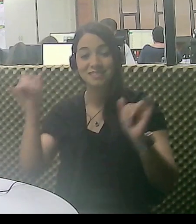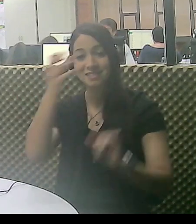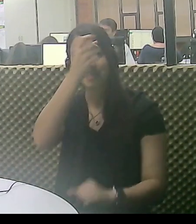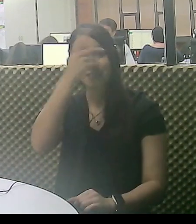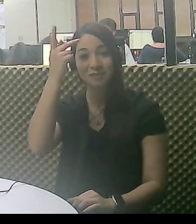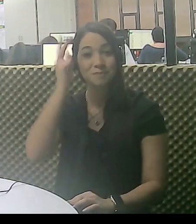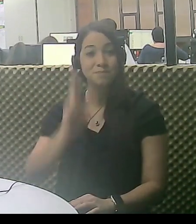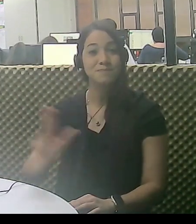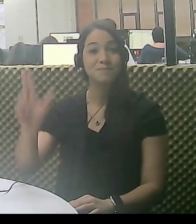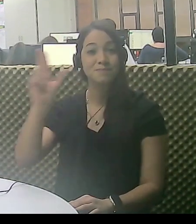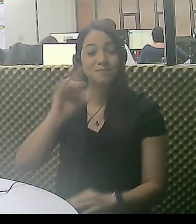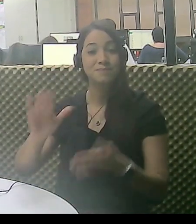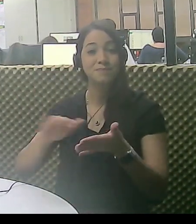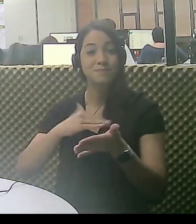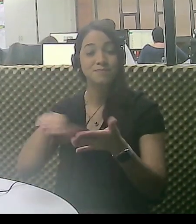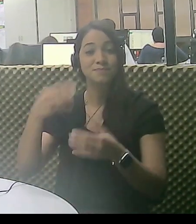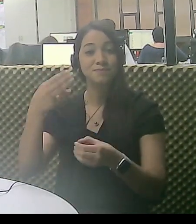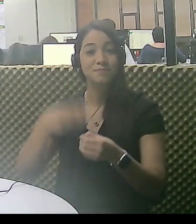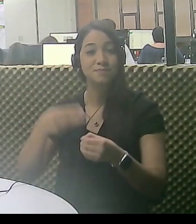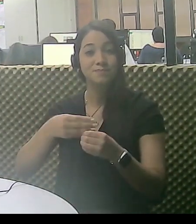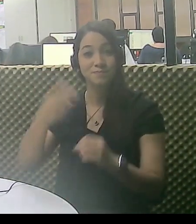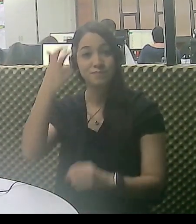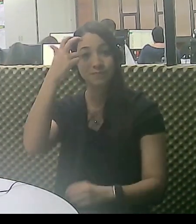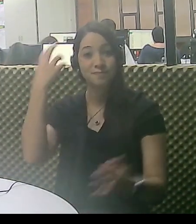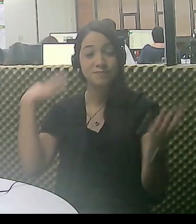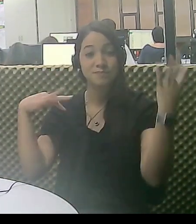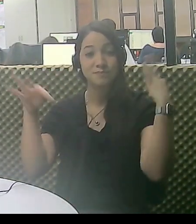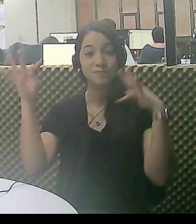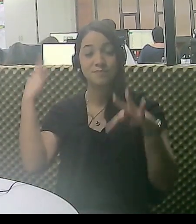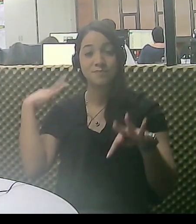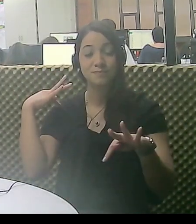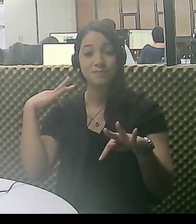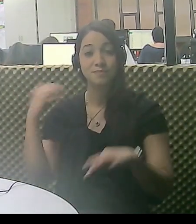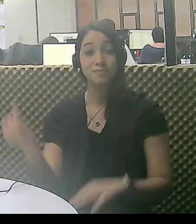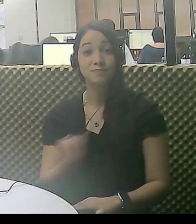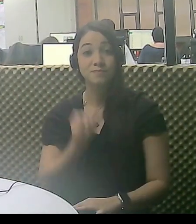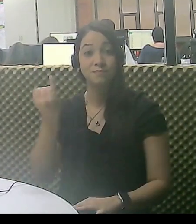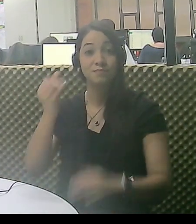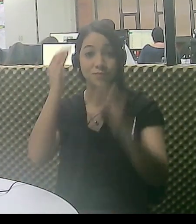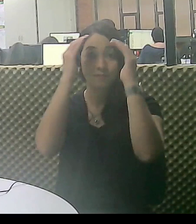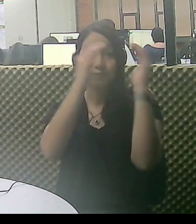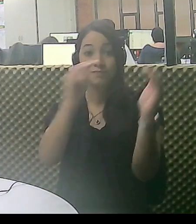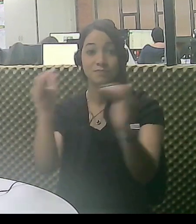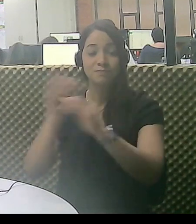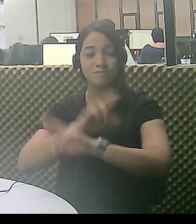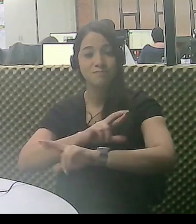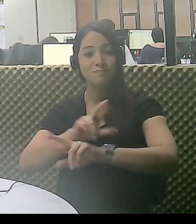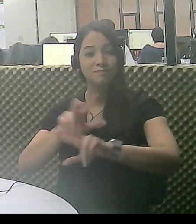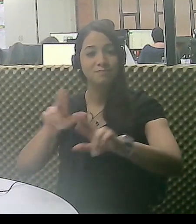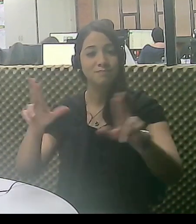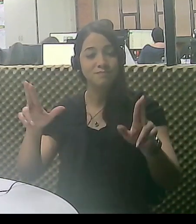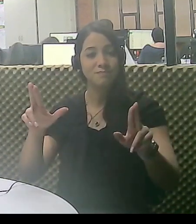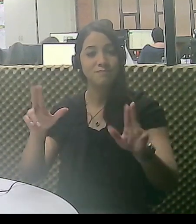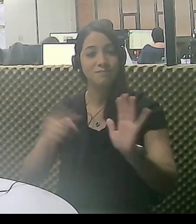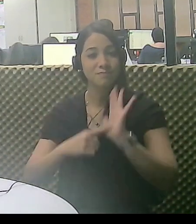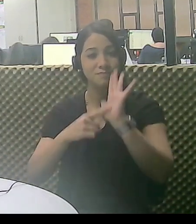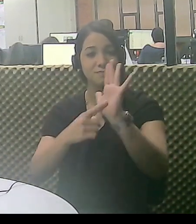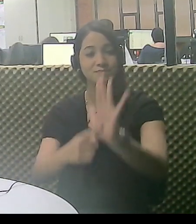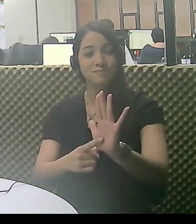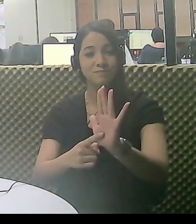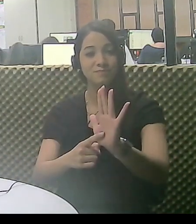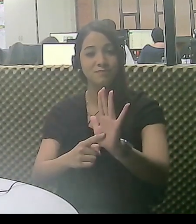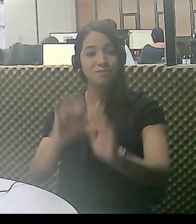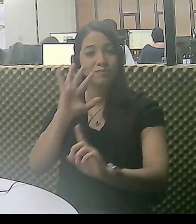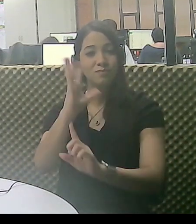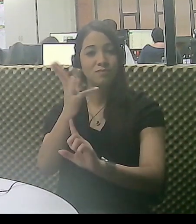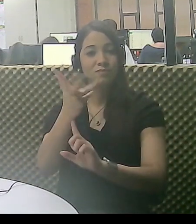de Uberlândia, por meio da Secretaria Municipal de Cultura e Turismo, ressalta a importância do respeito à diversidade e expõe, através da